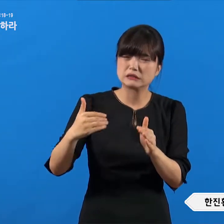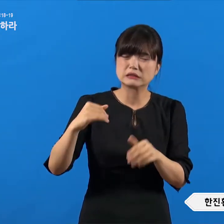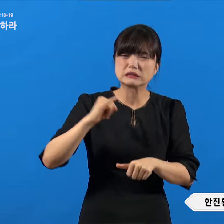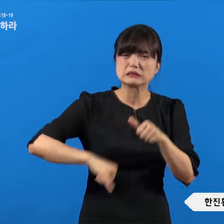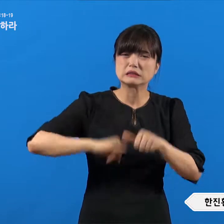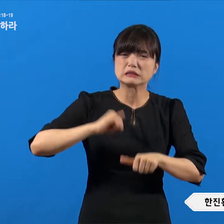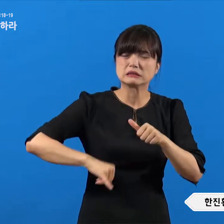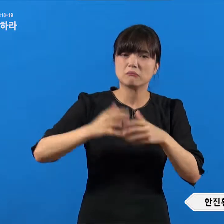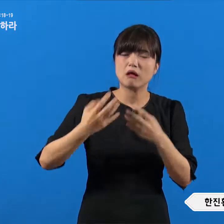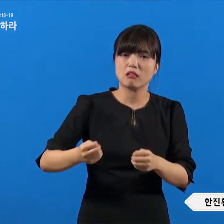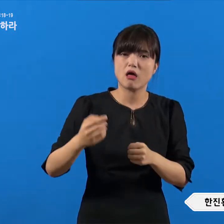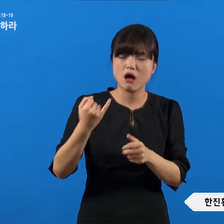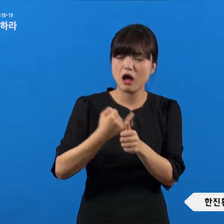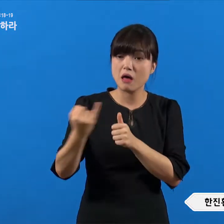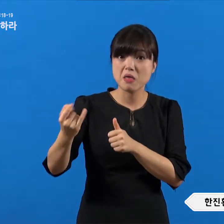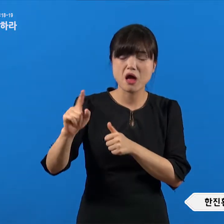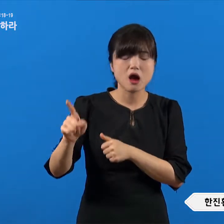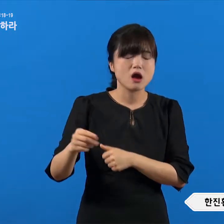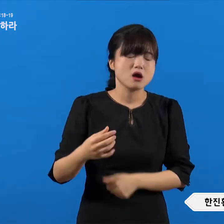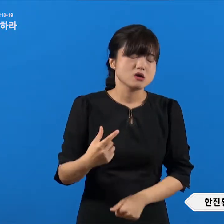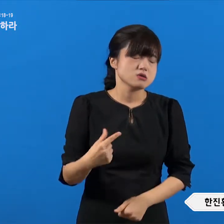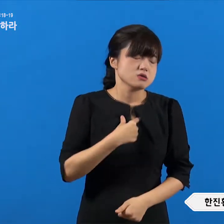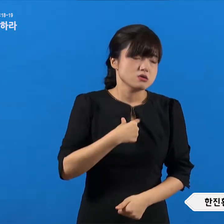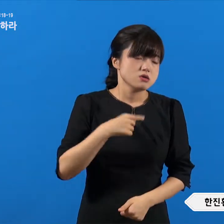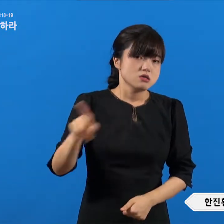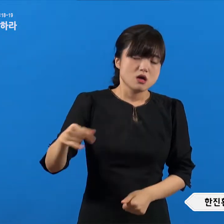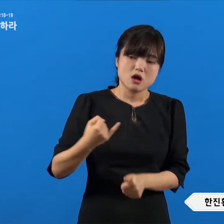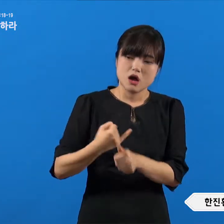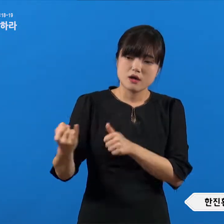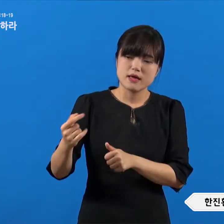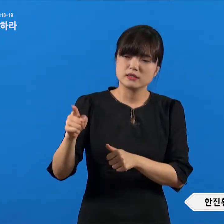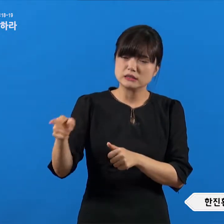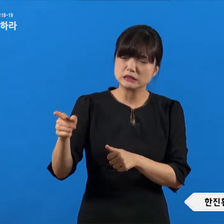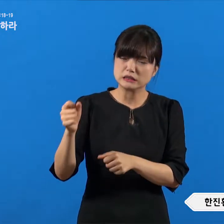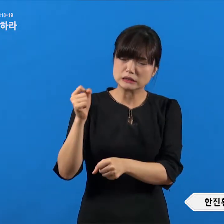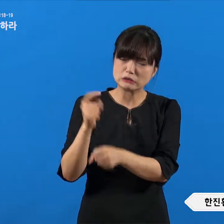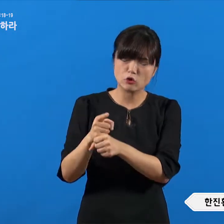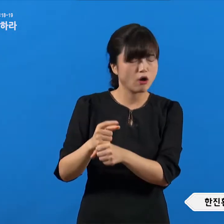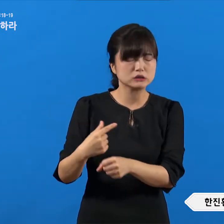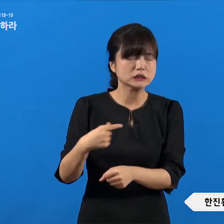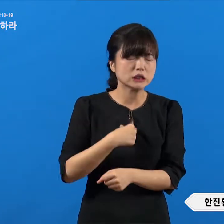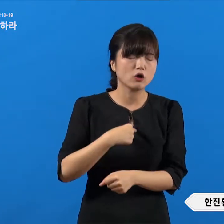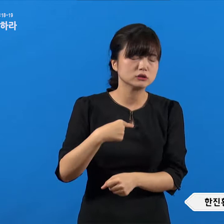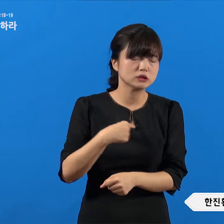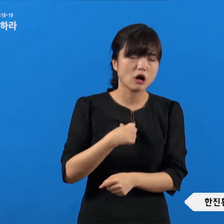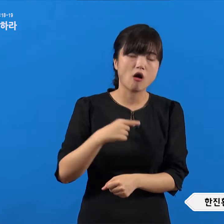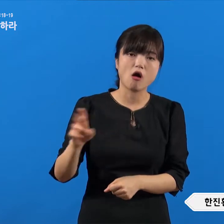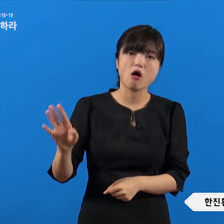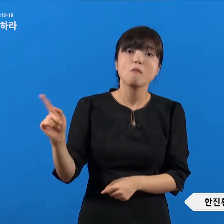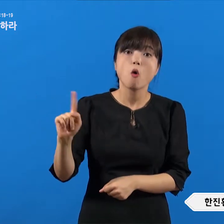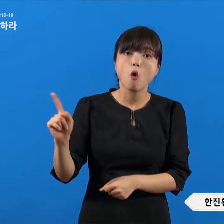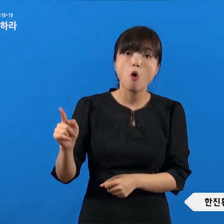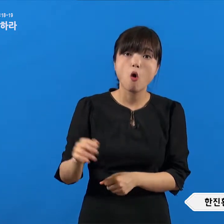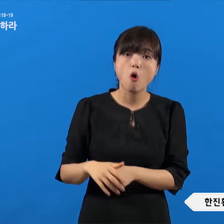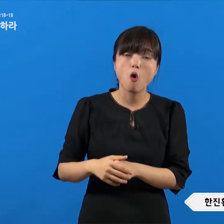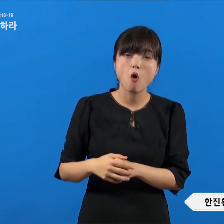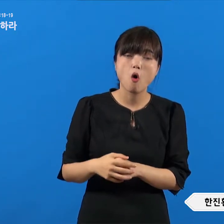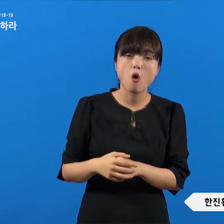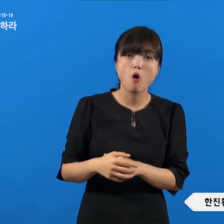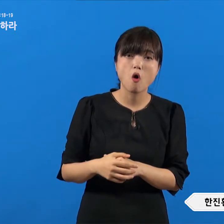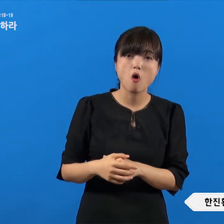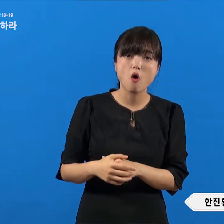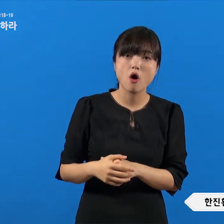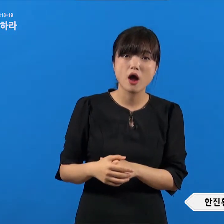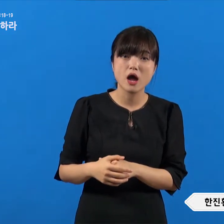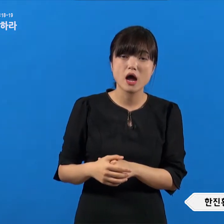하는 말이 자기 아내 다른 건 몰라도 이런 점만은 도무지 받아줄 수가 없다는 겁니다.